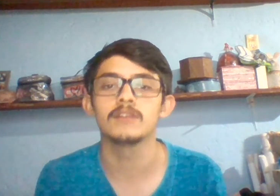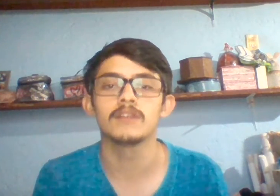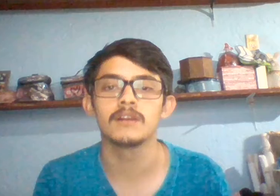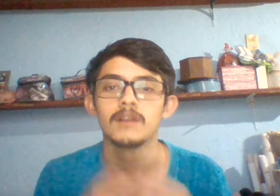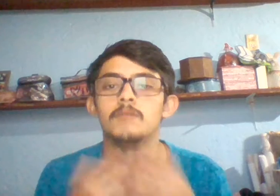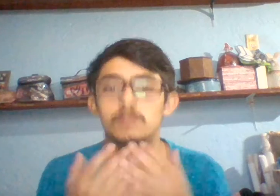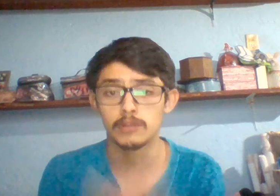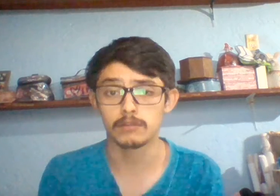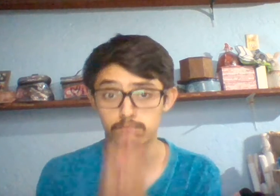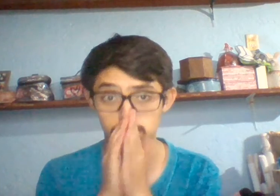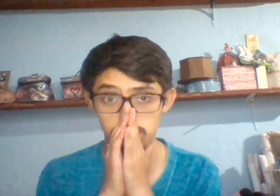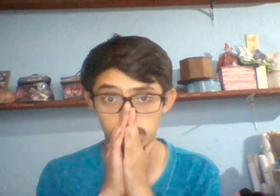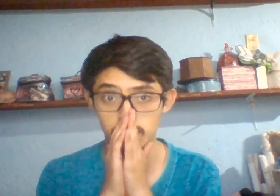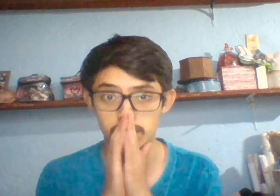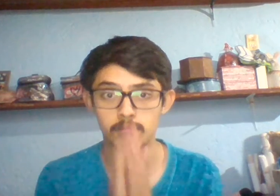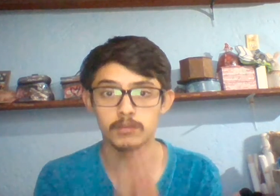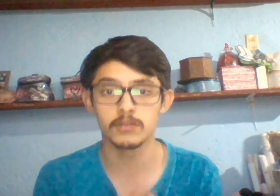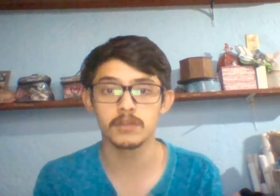del motor, motor reductor.